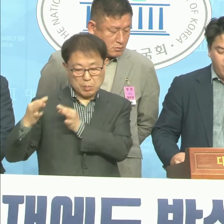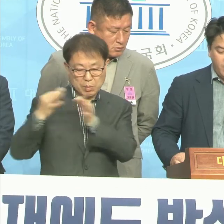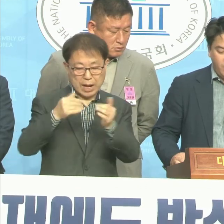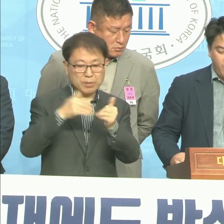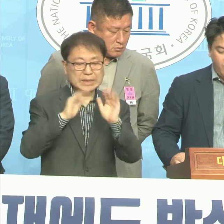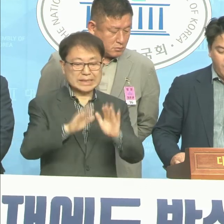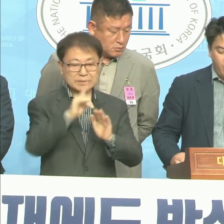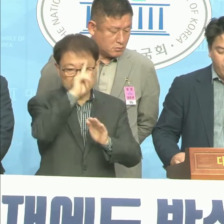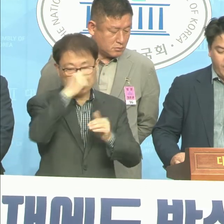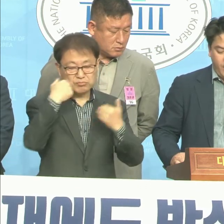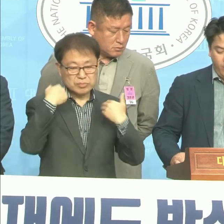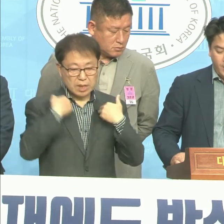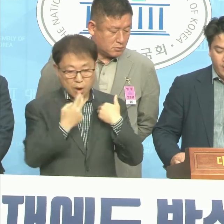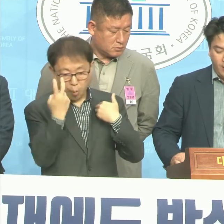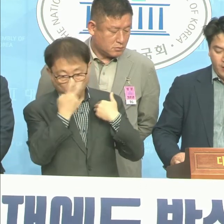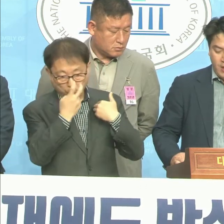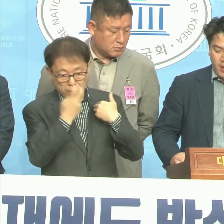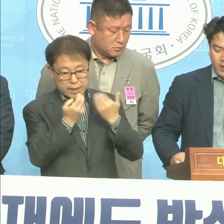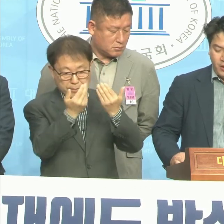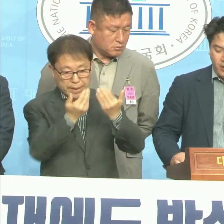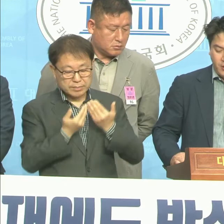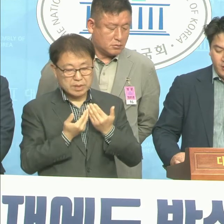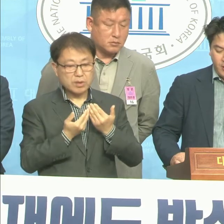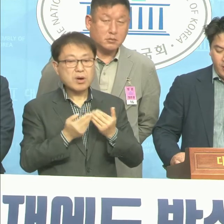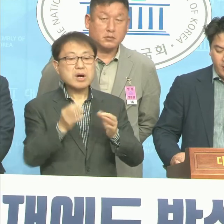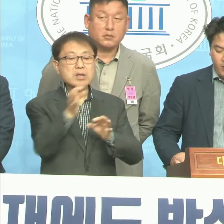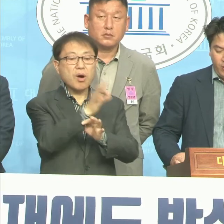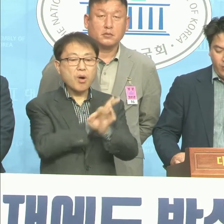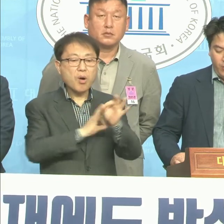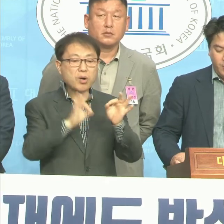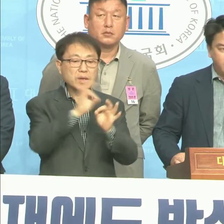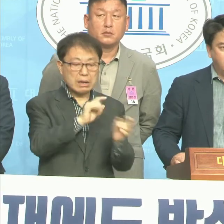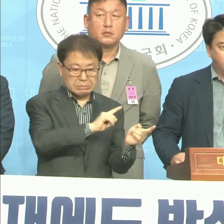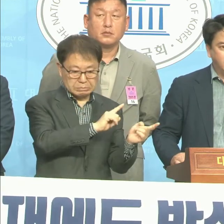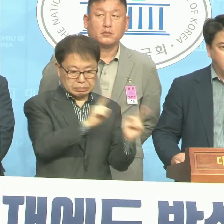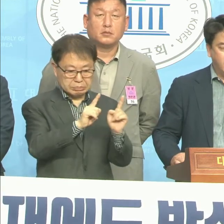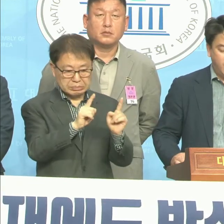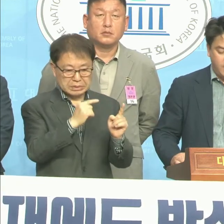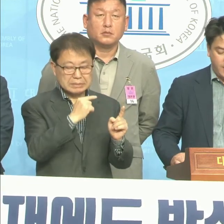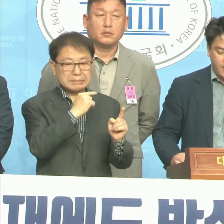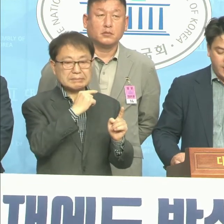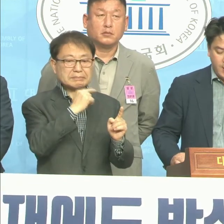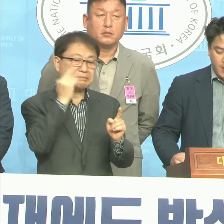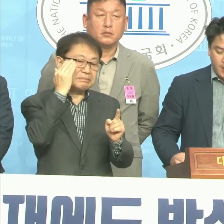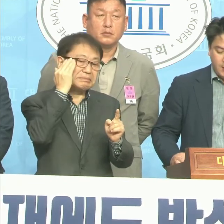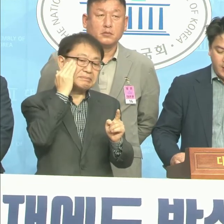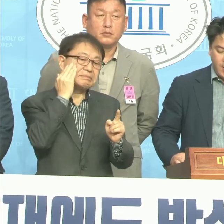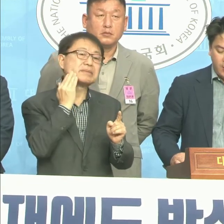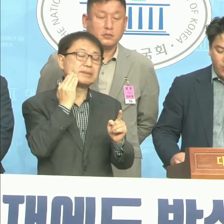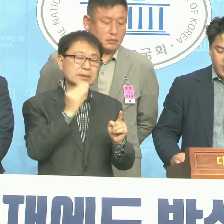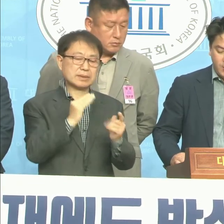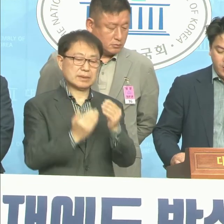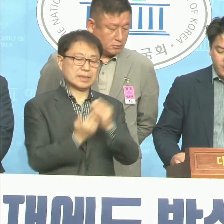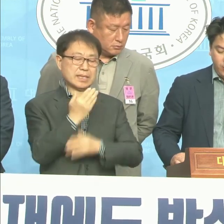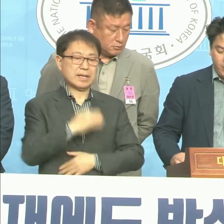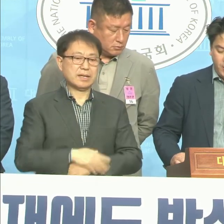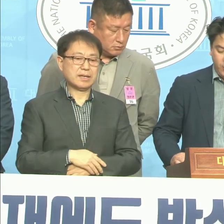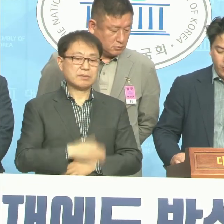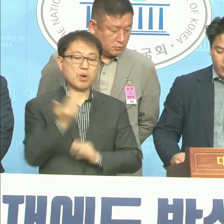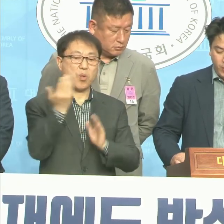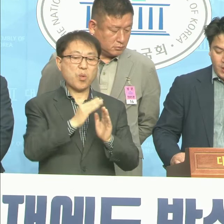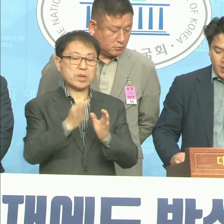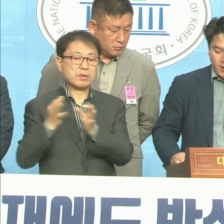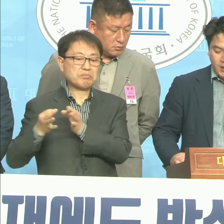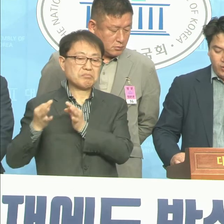현 정권에서 관리감독을 밥해 오면서 경영정상화를 이루었고 흑자 도 달성하게 됐다 그러나 공적자금이 2